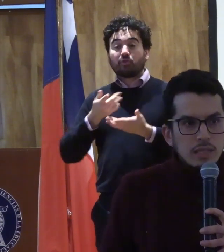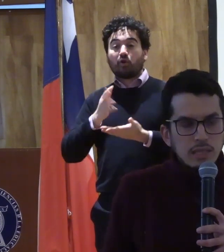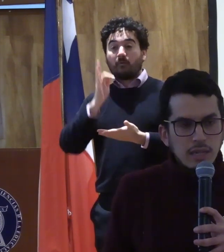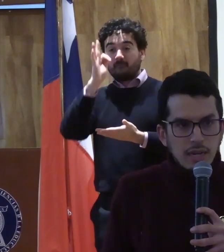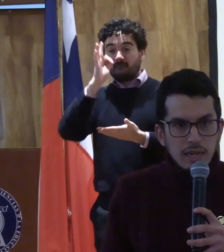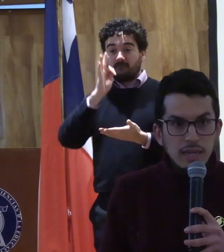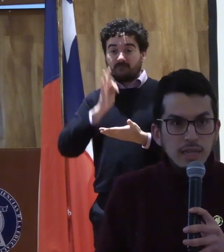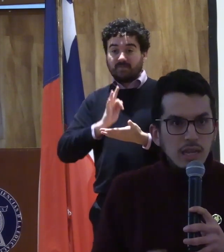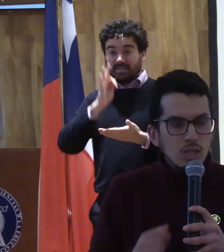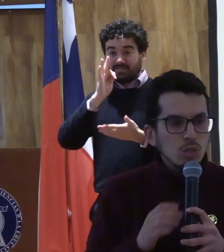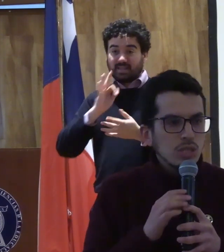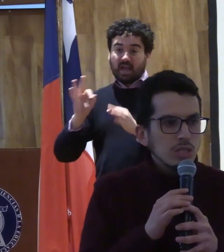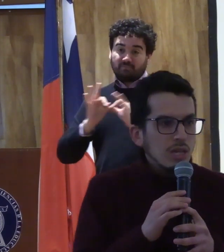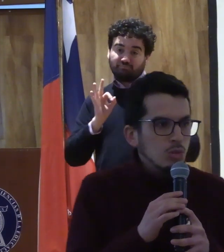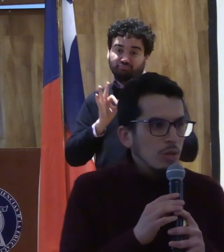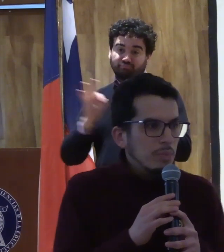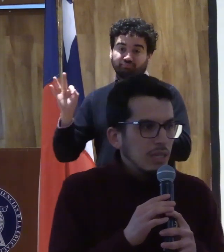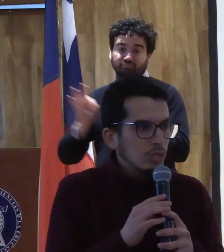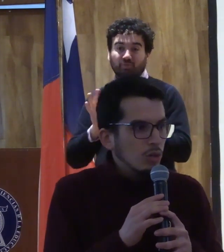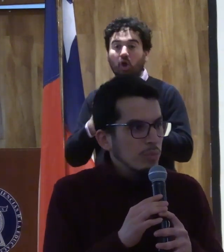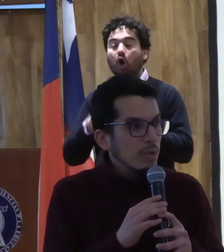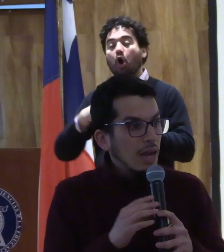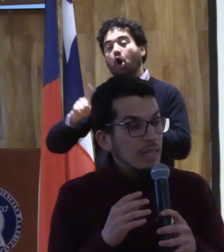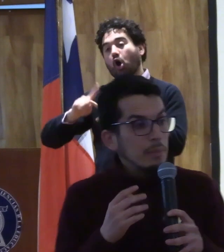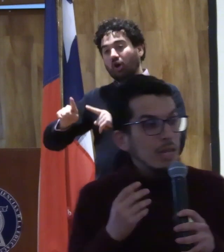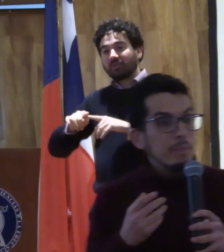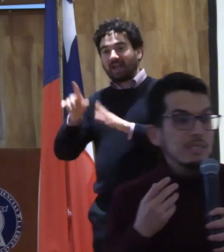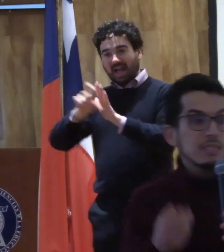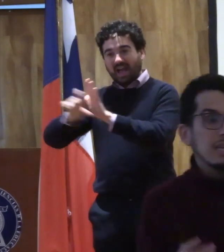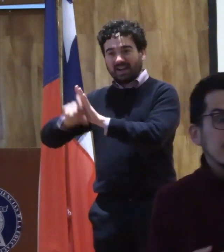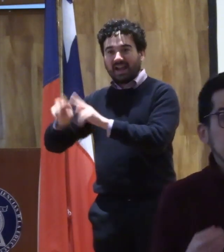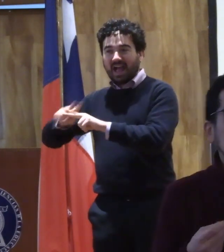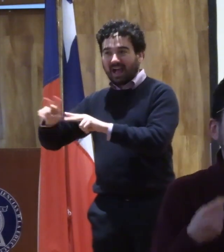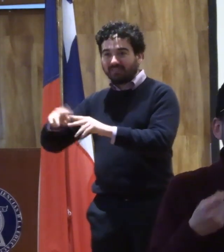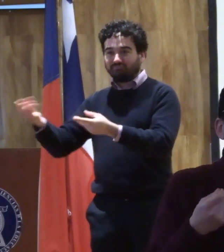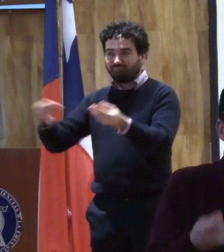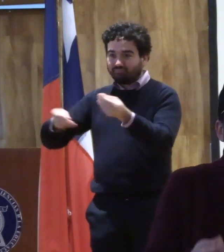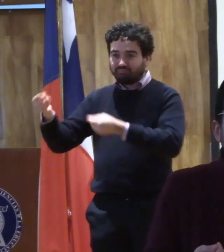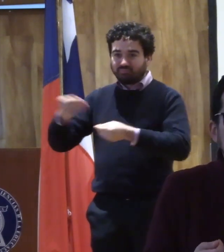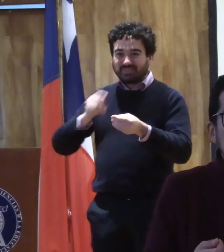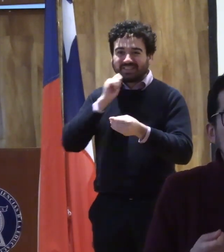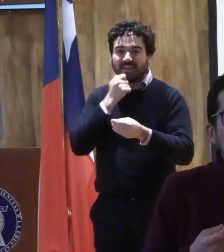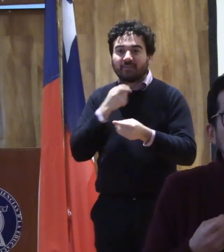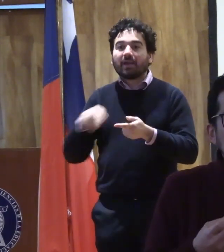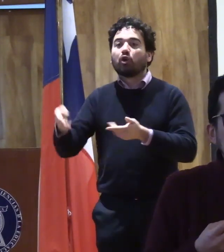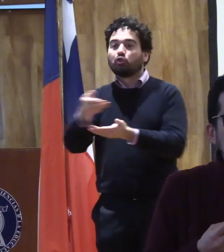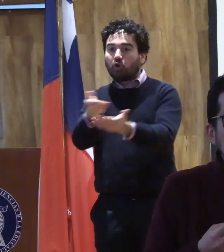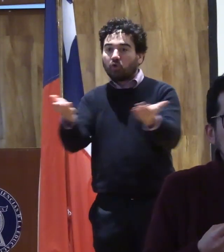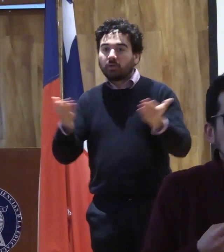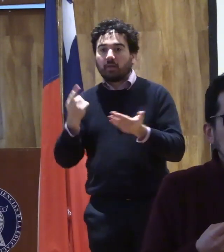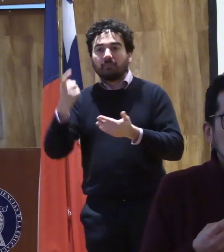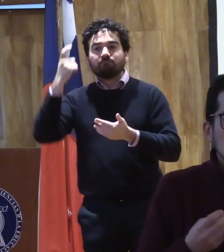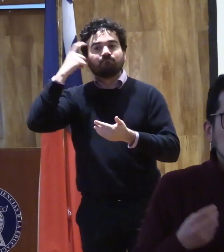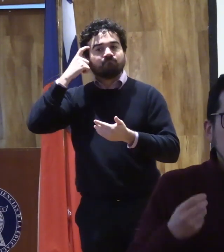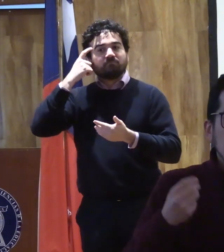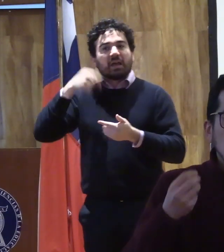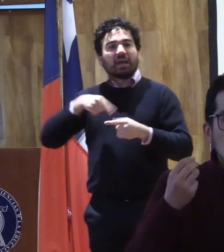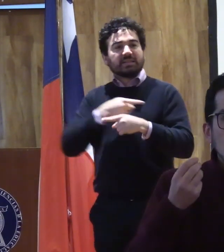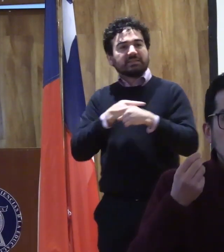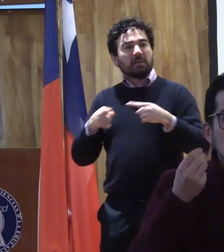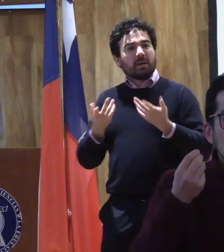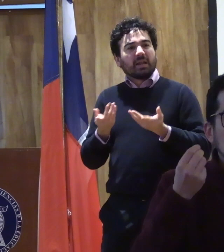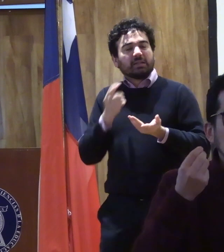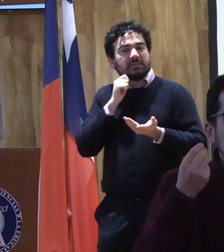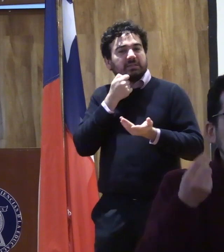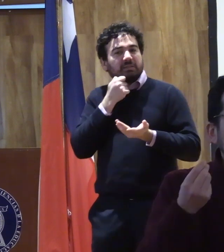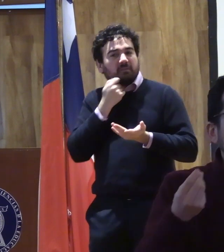en las distintas carreras. Entonces, es una invitación también a pensar qué significa esta semana. Una semana, ¿no es cierto?, que no solamente ocurre